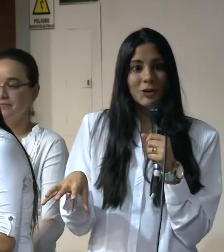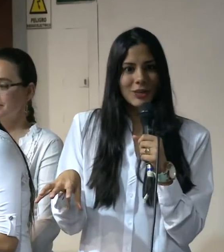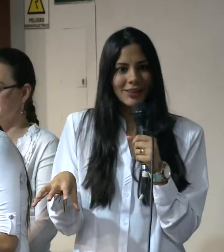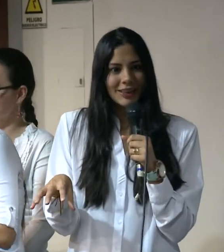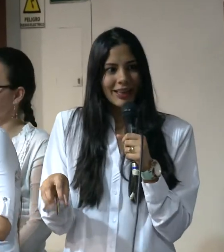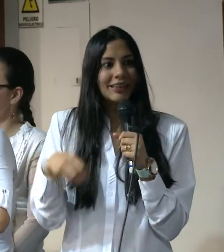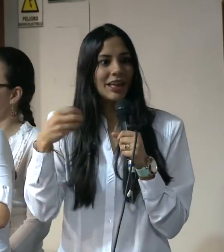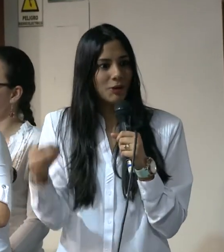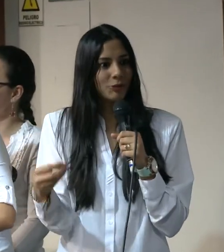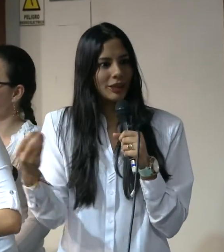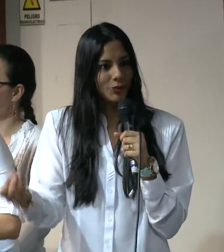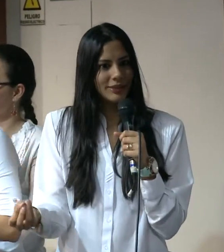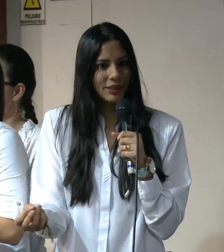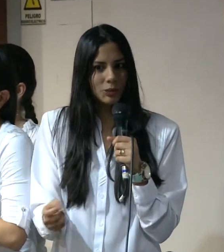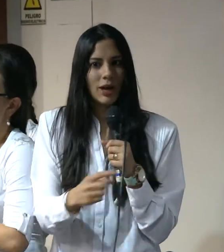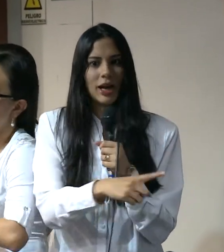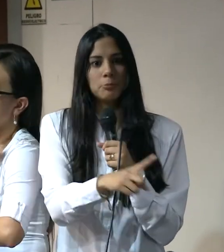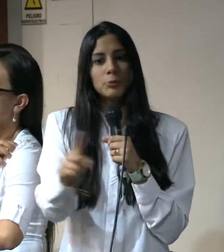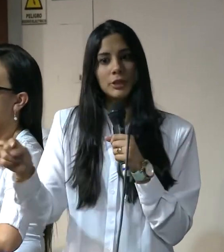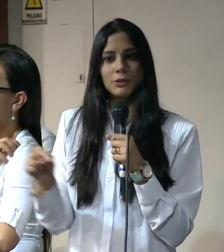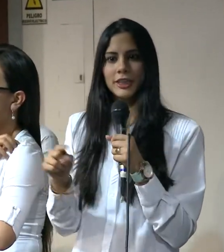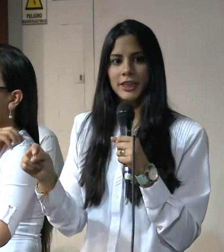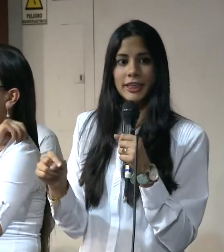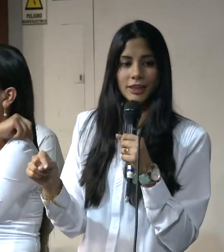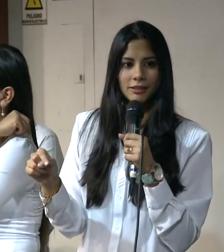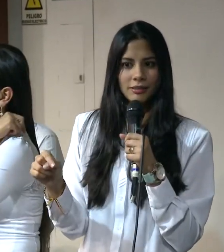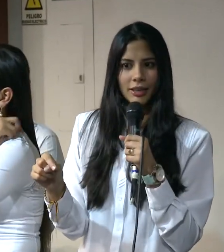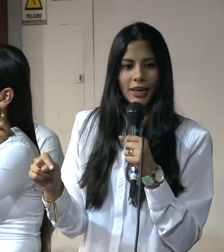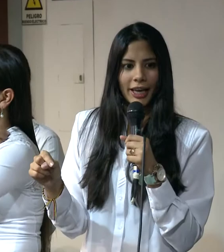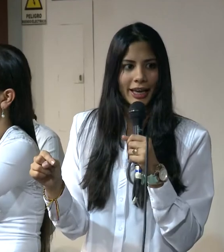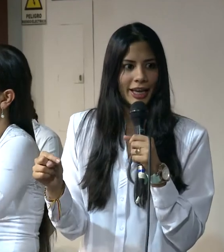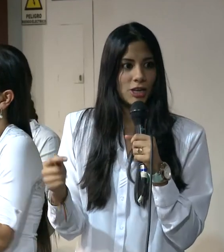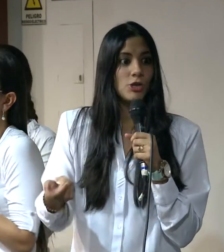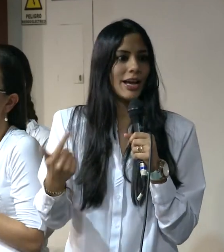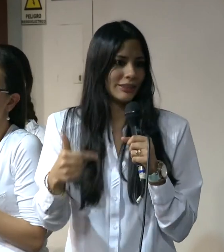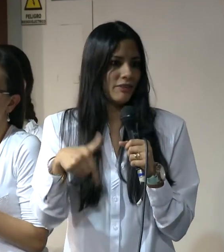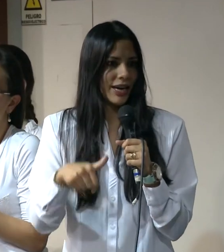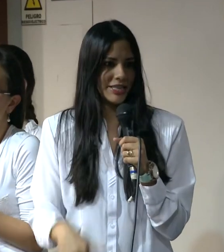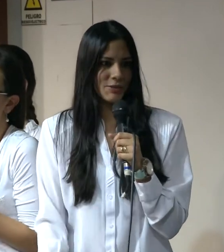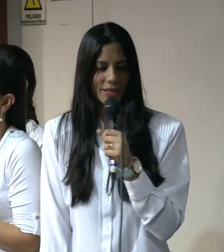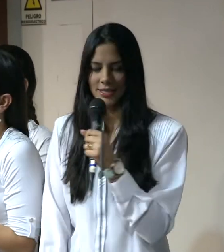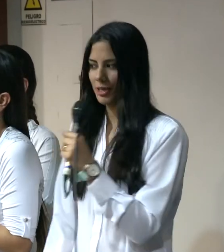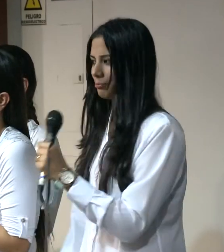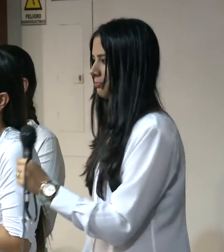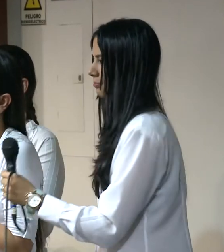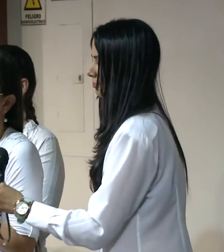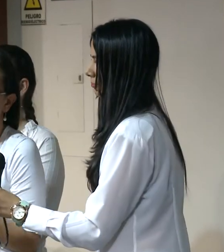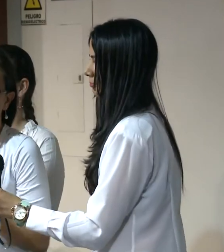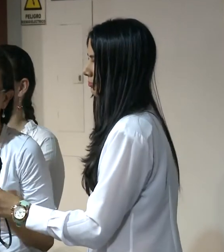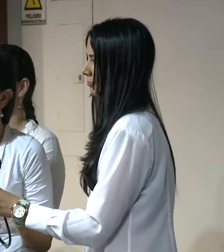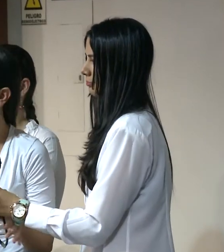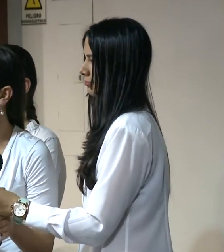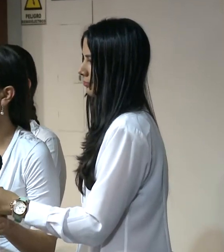Entonces, ahora están contextualizando al público en general la actividad que se va a realizar.